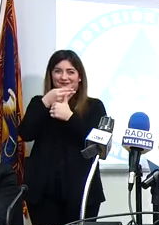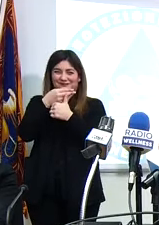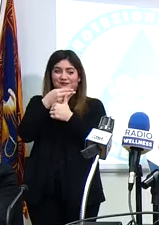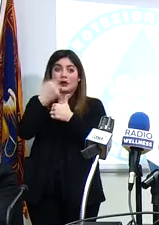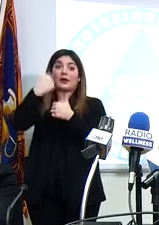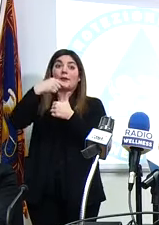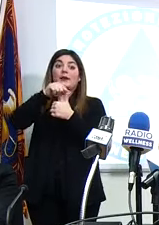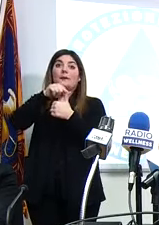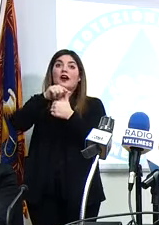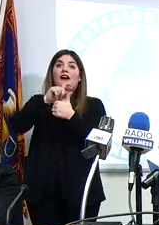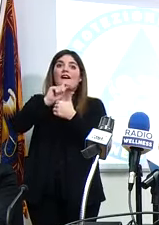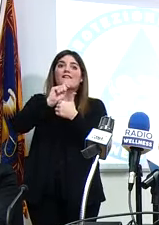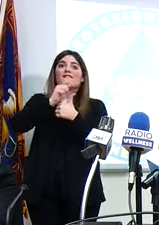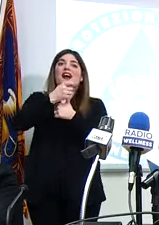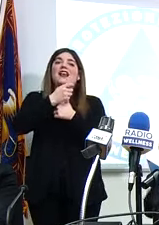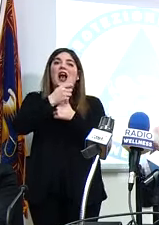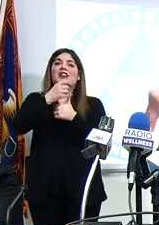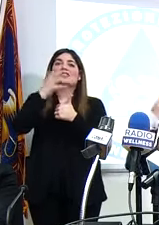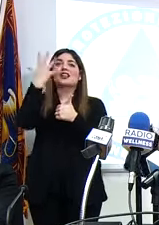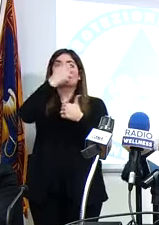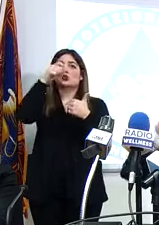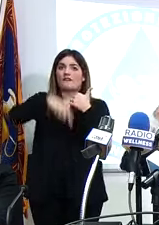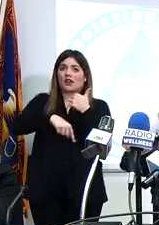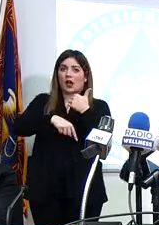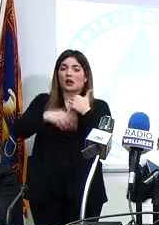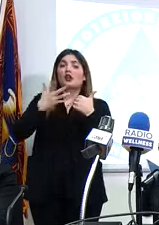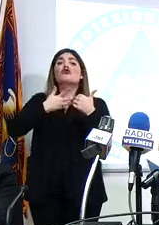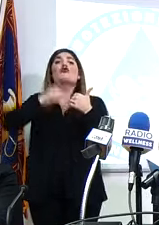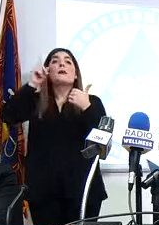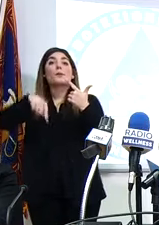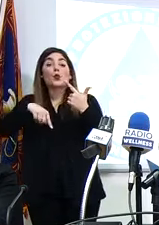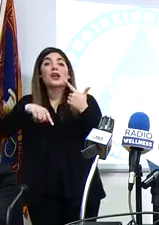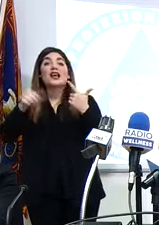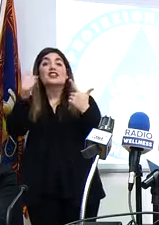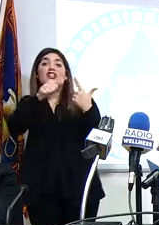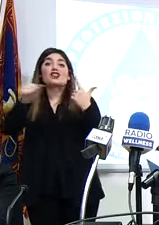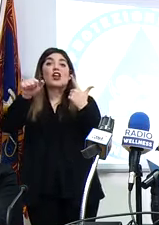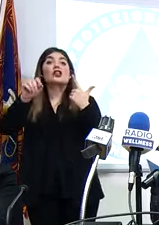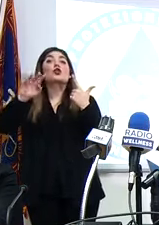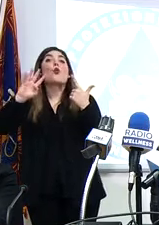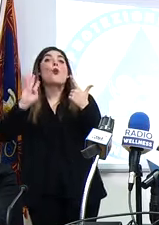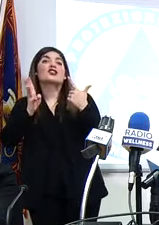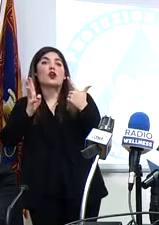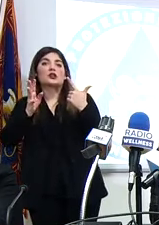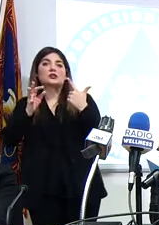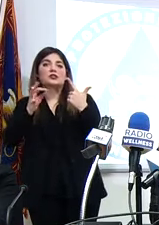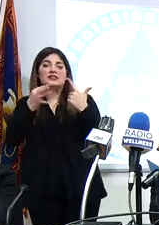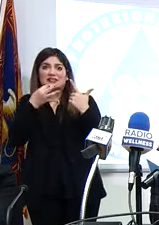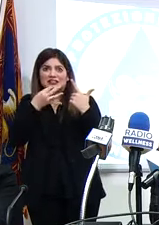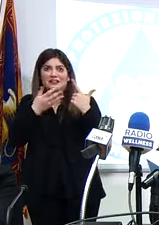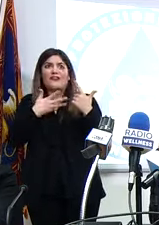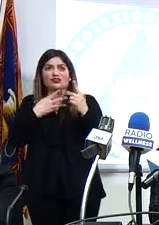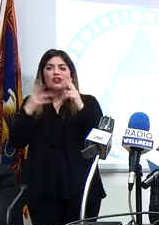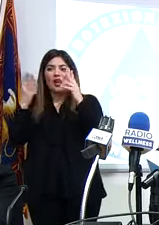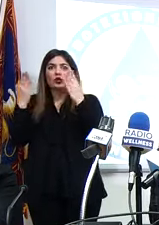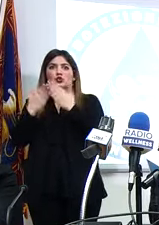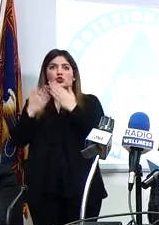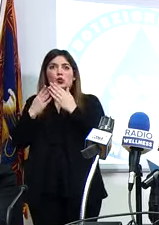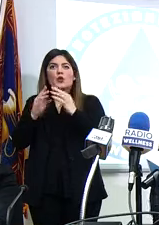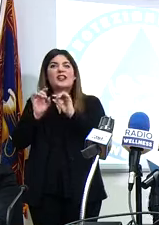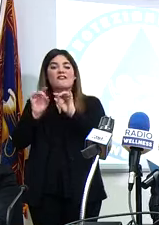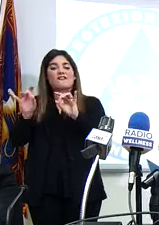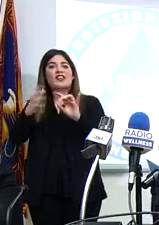anche una variante sudafricana. C'è anche la vecchia 614, per cui invece ci sono studi di virologia, perché questa